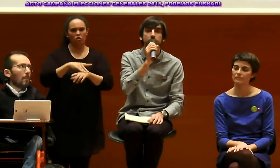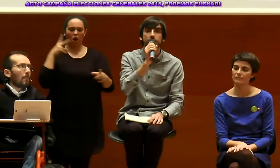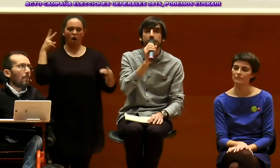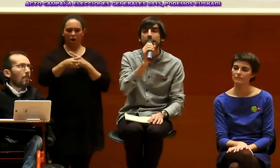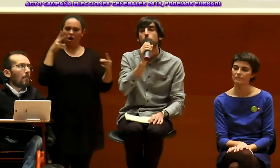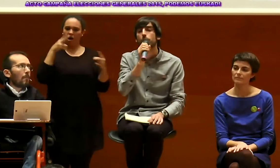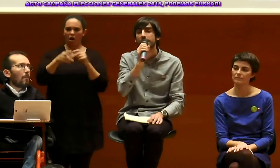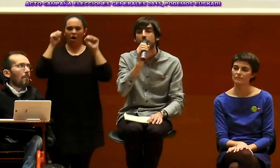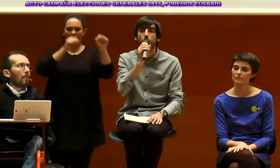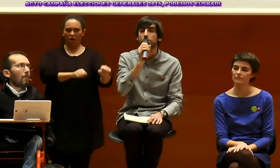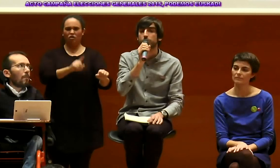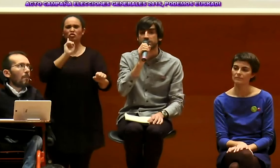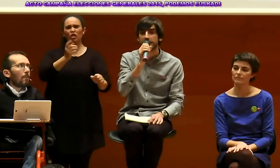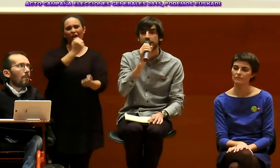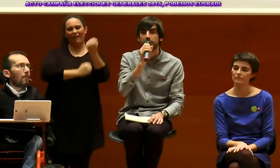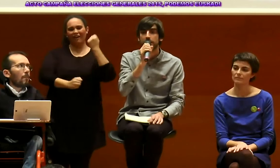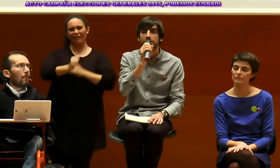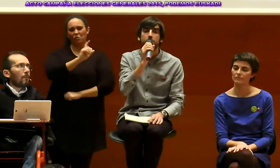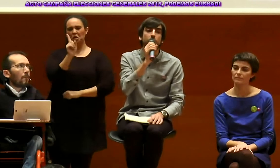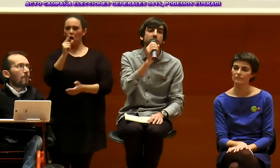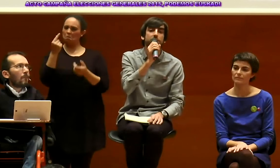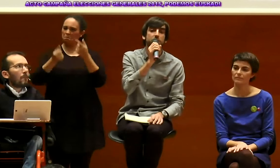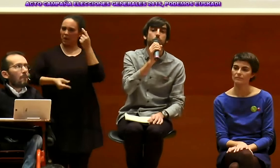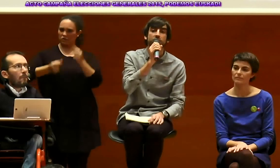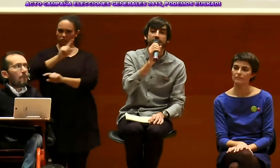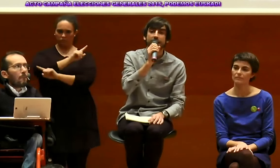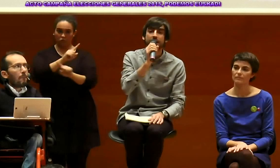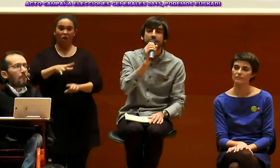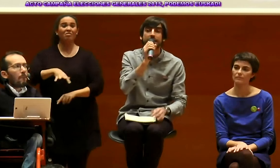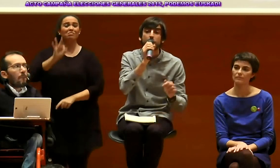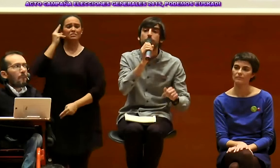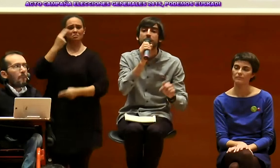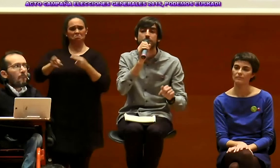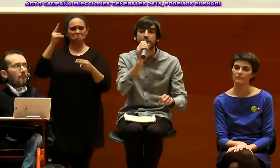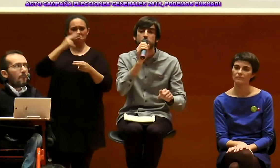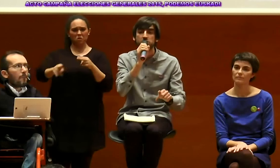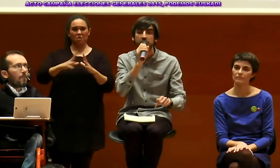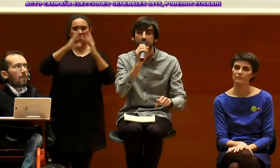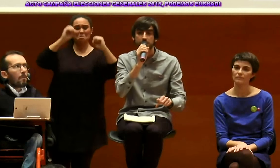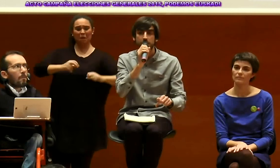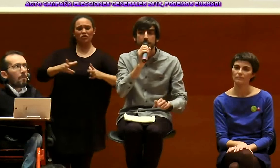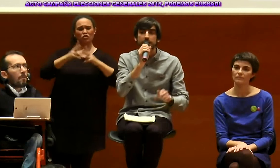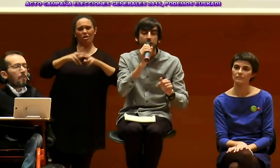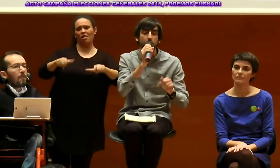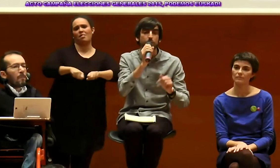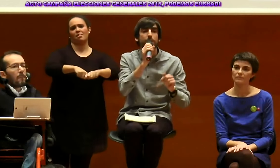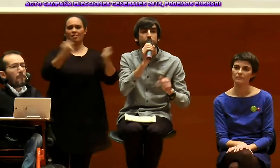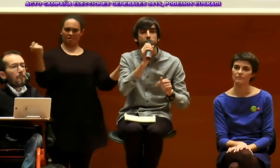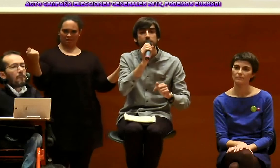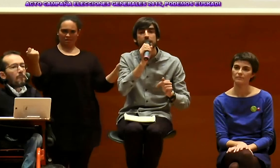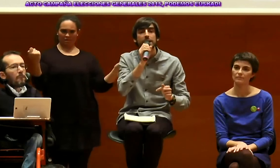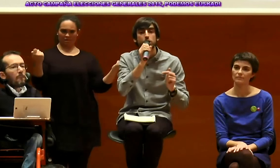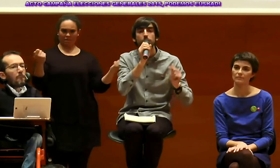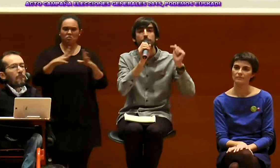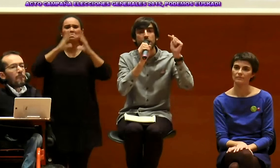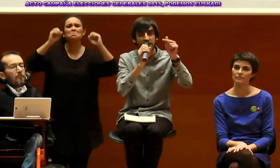decisión económica o presupuestaria, sino una decisión política que rompe el pacto social, que rompe un pacto